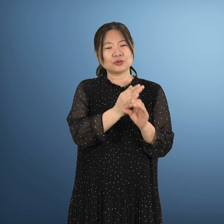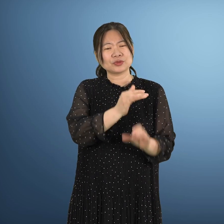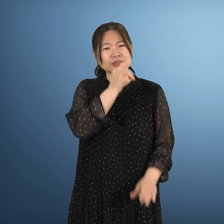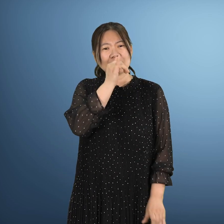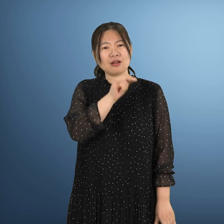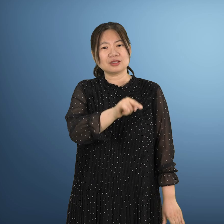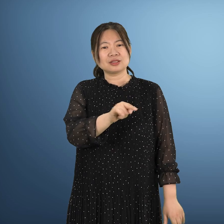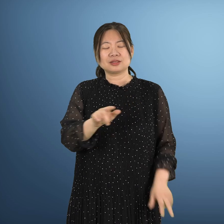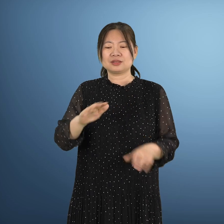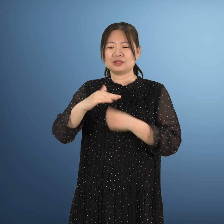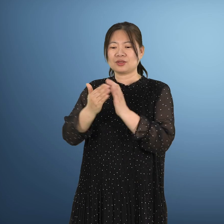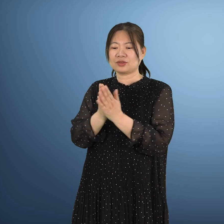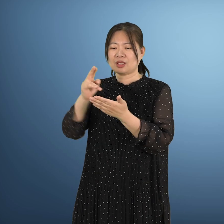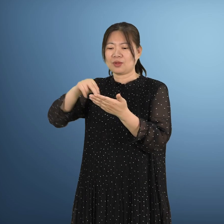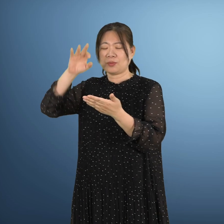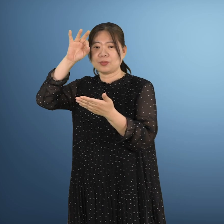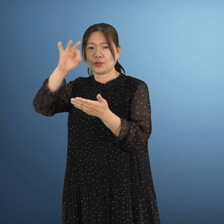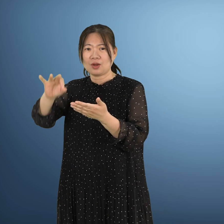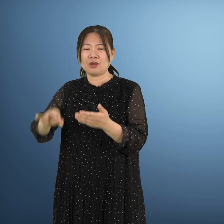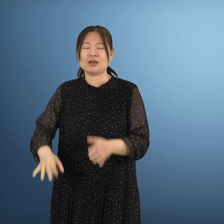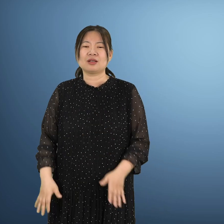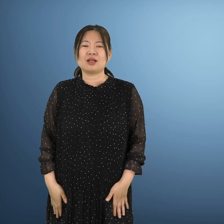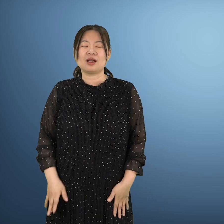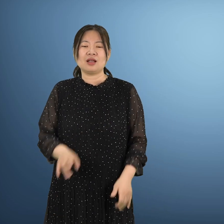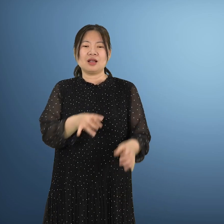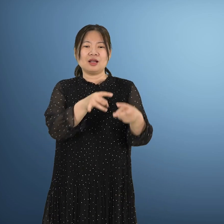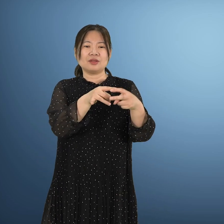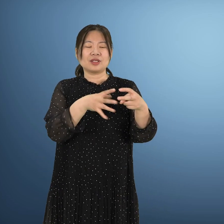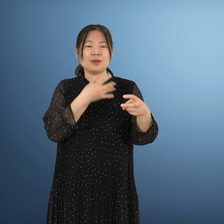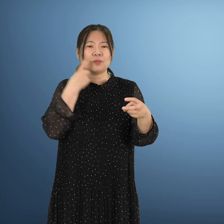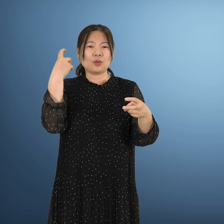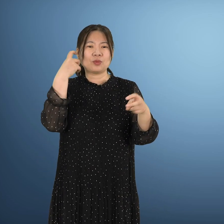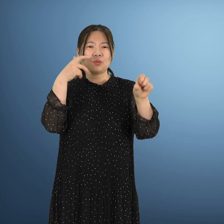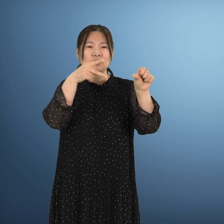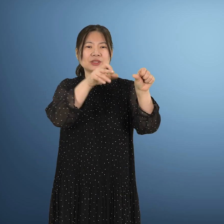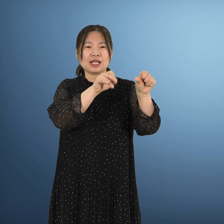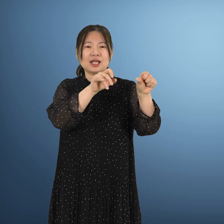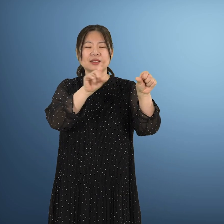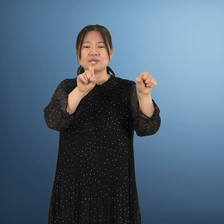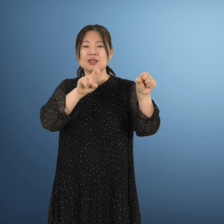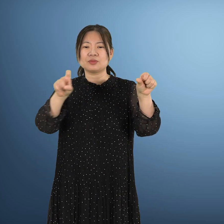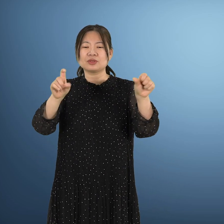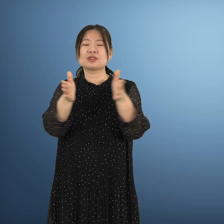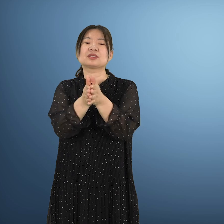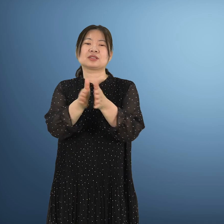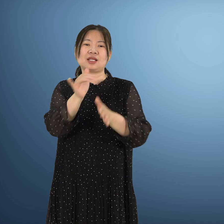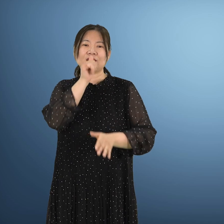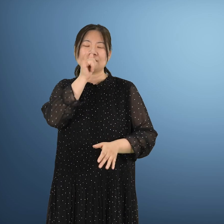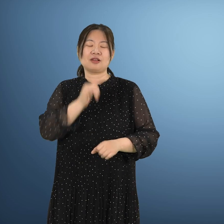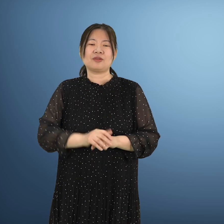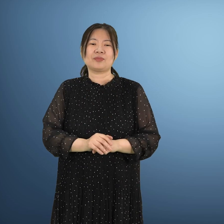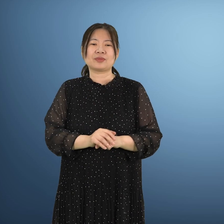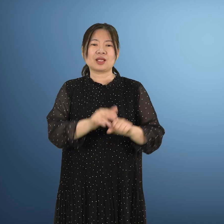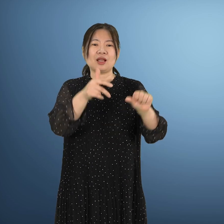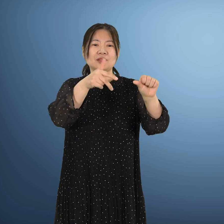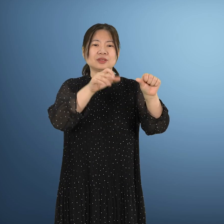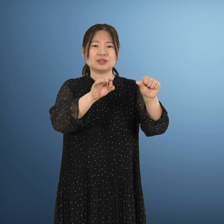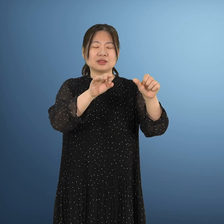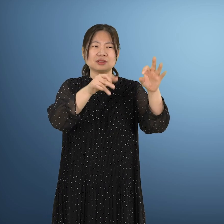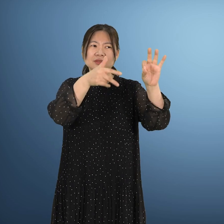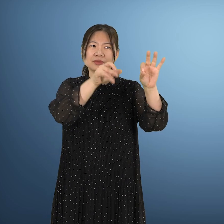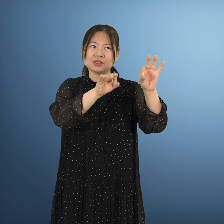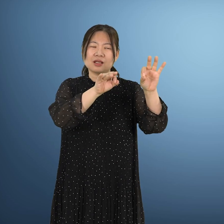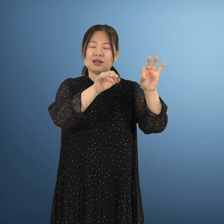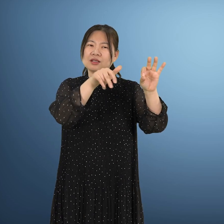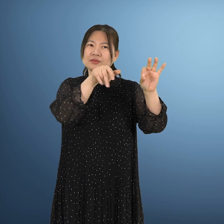지금 이 본문은 사실상 마태복음 5장 10절서부터 시작된 본문이에요. 10절을 한번 볼까요?